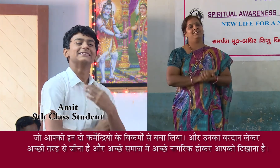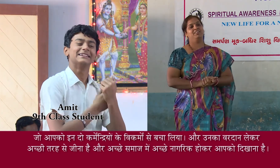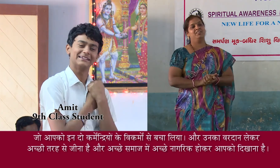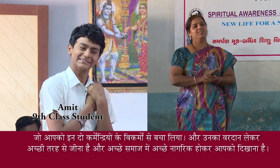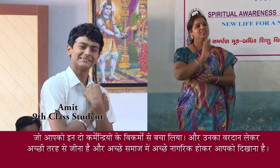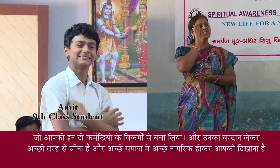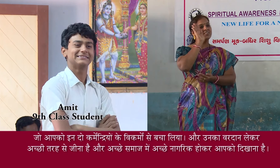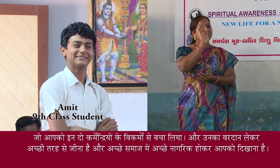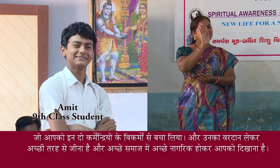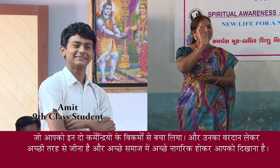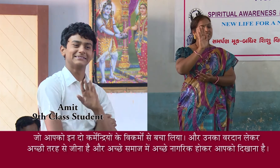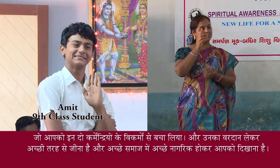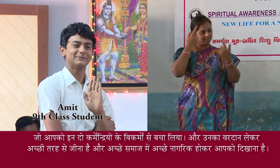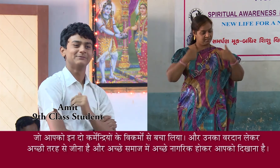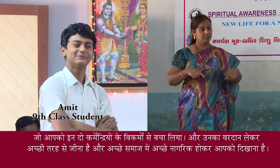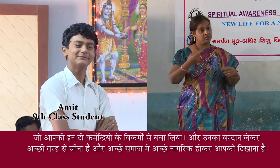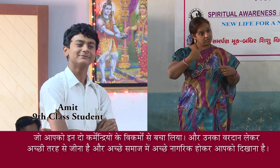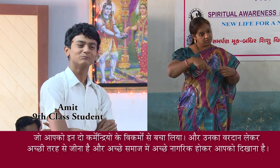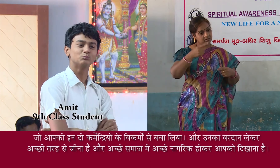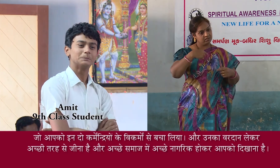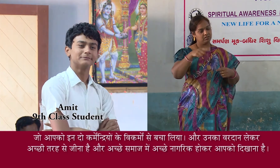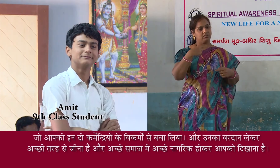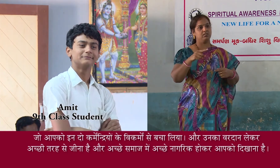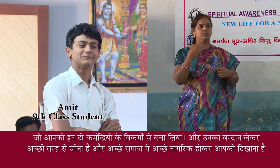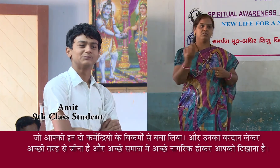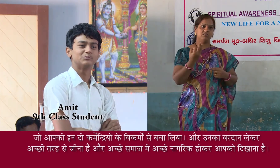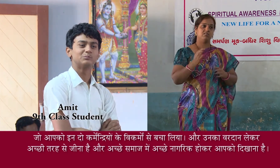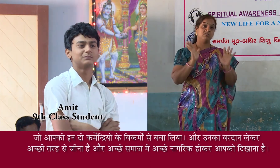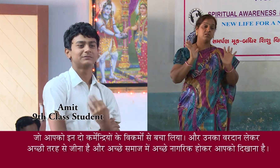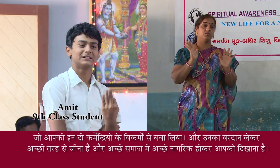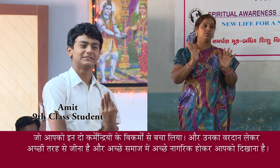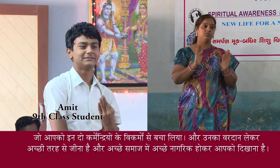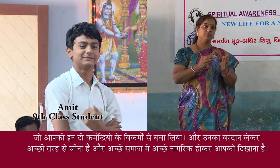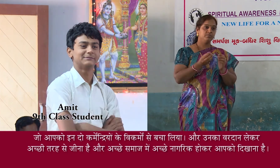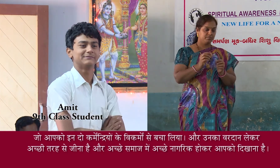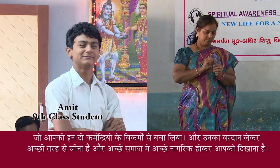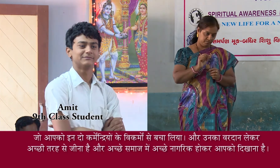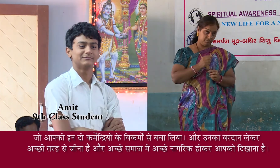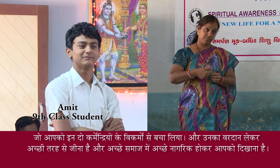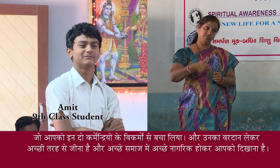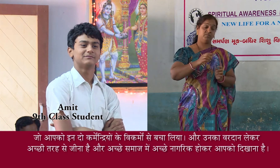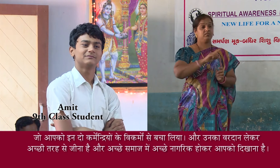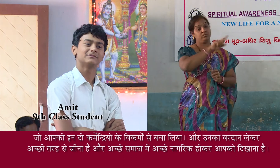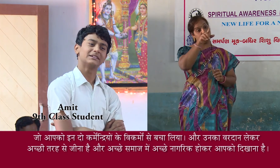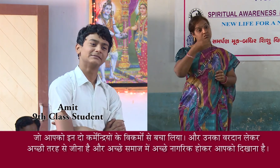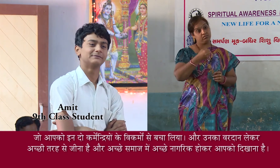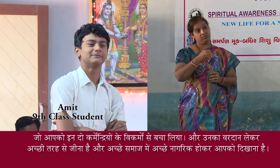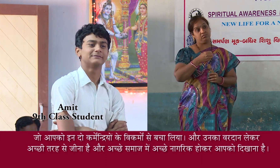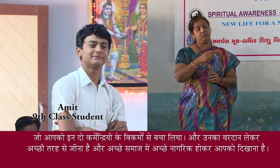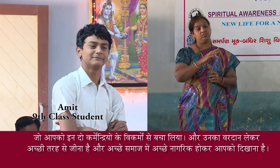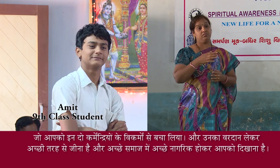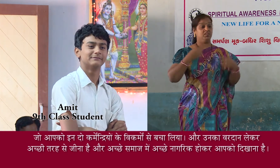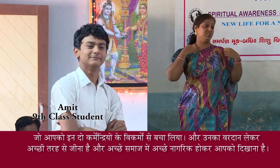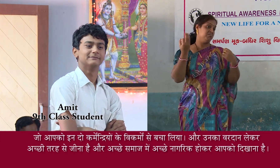और उनका वरदान लेकर अच्छी तरह से जीना है और अच्छे समाज में अच्छे नागरिक होकर आपको दिखाना